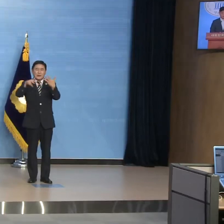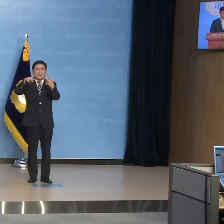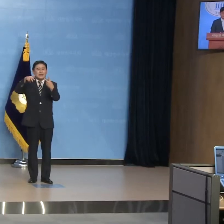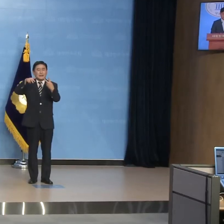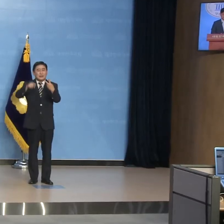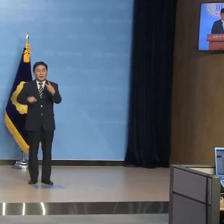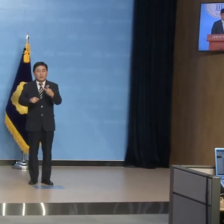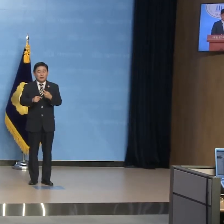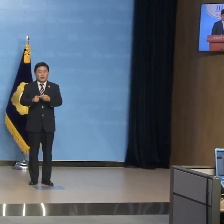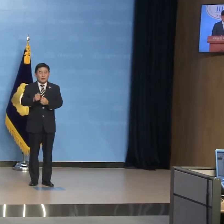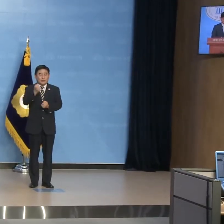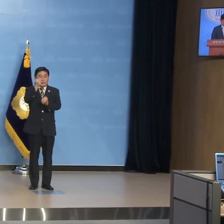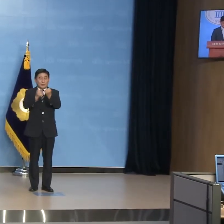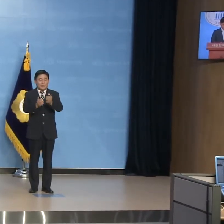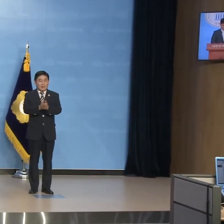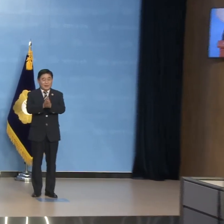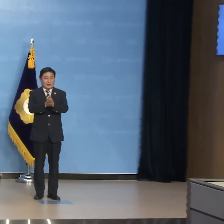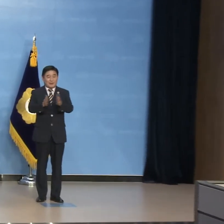정례 브리핑 시작하겠습니다.